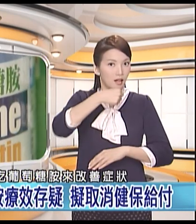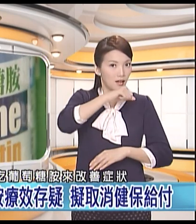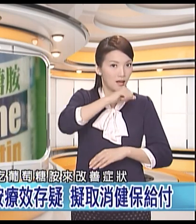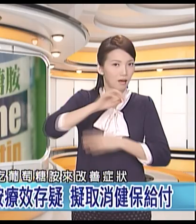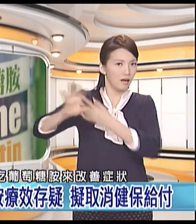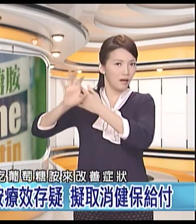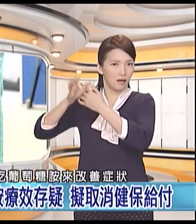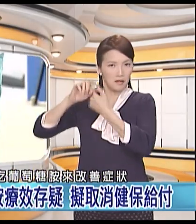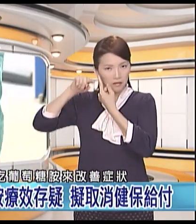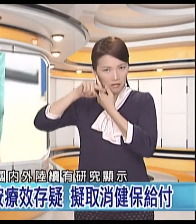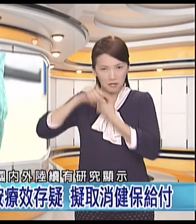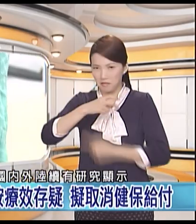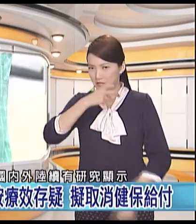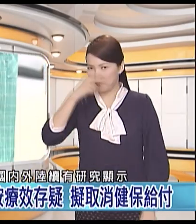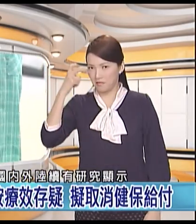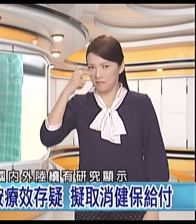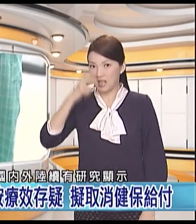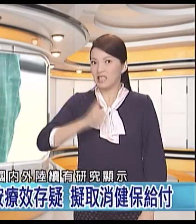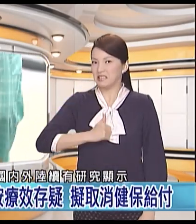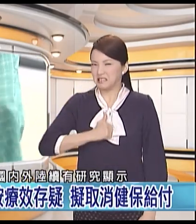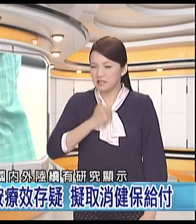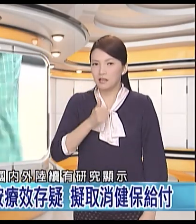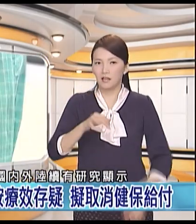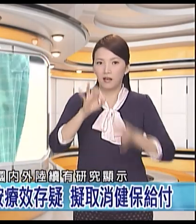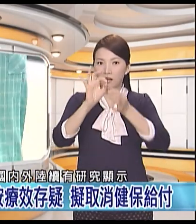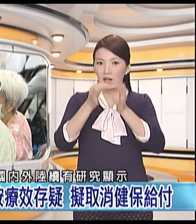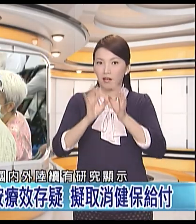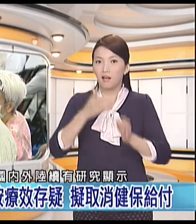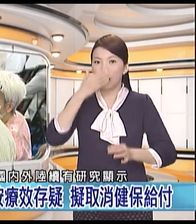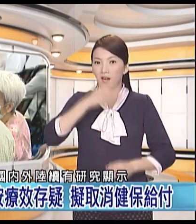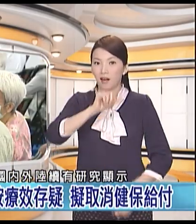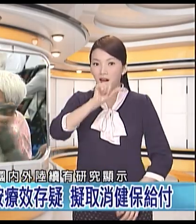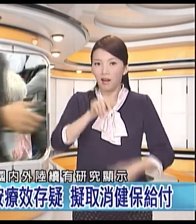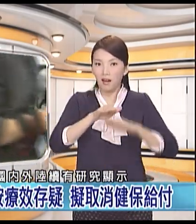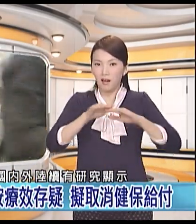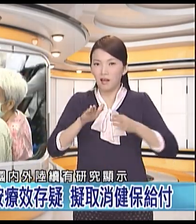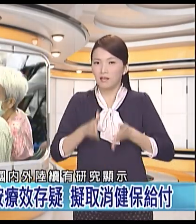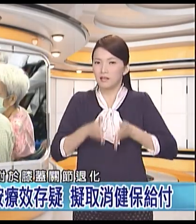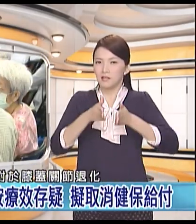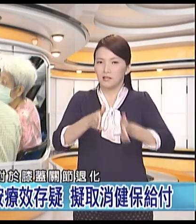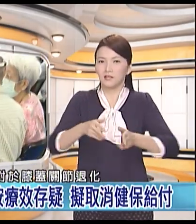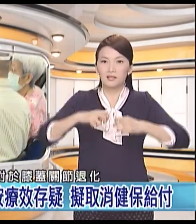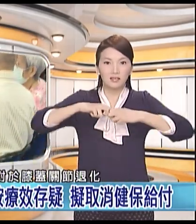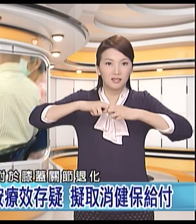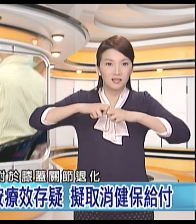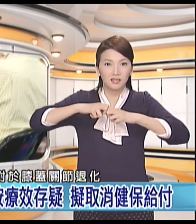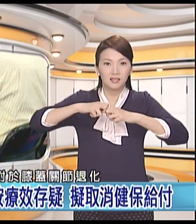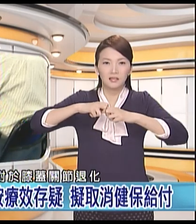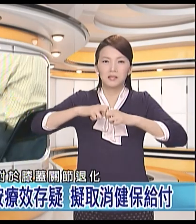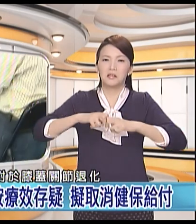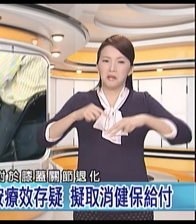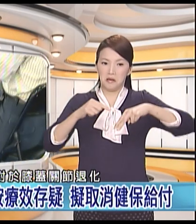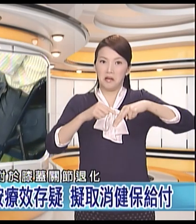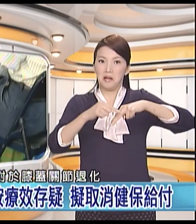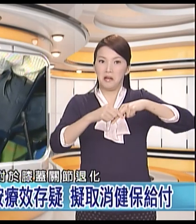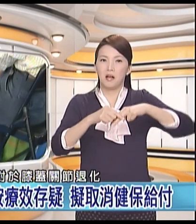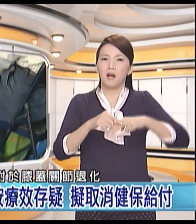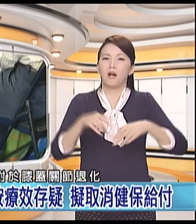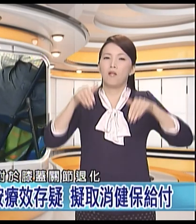状，但是因为国内外陆续有研究显示，葡萄糖胺对于膝盖关节退化